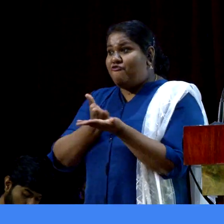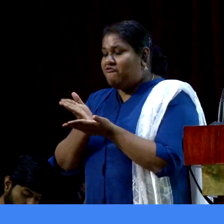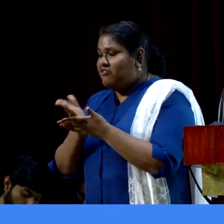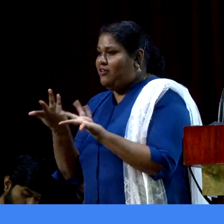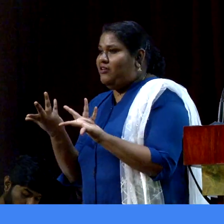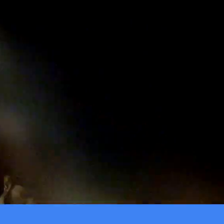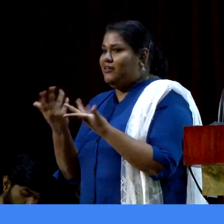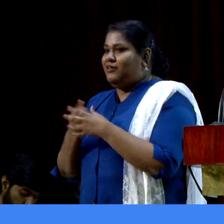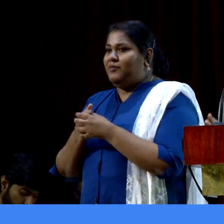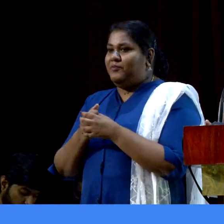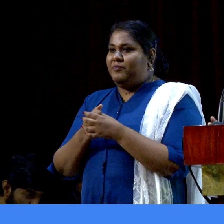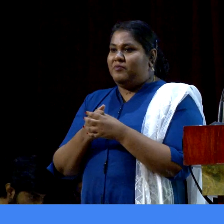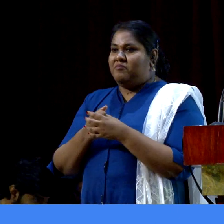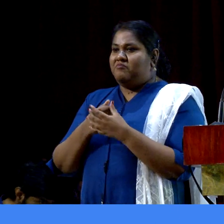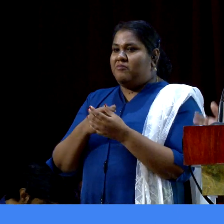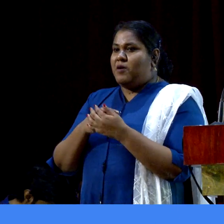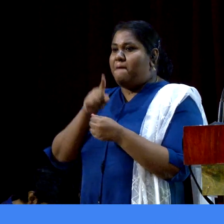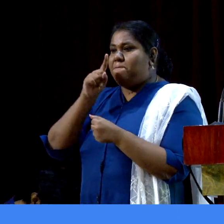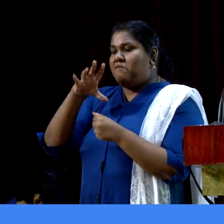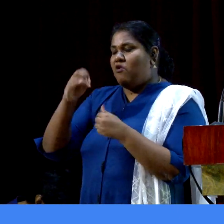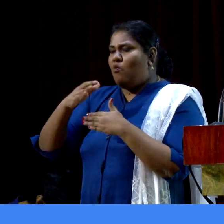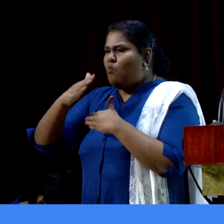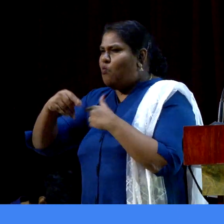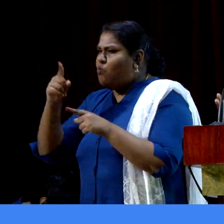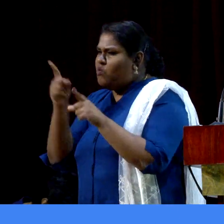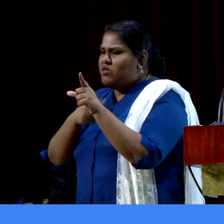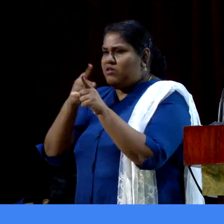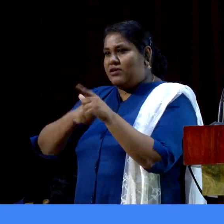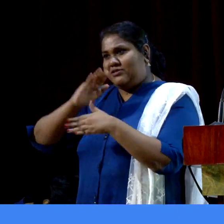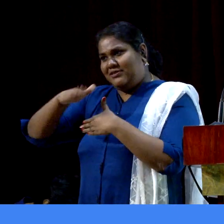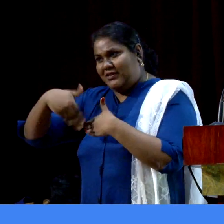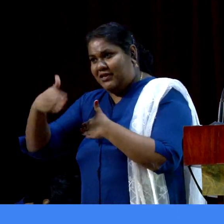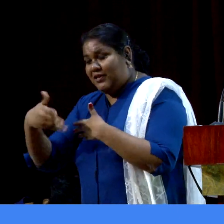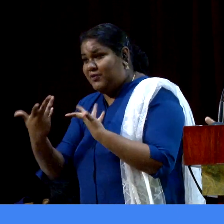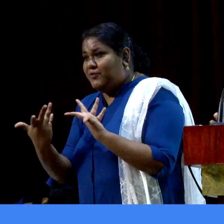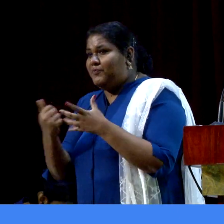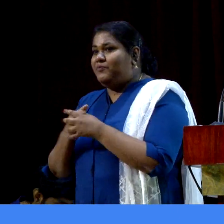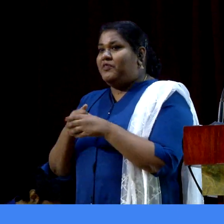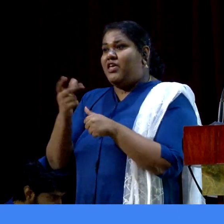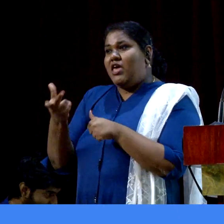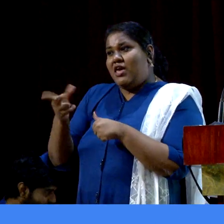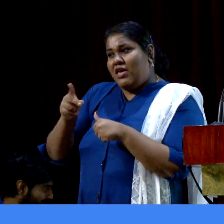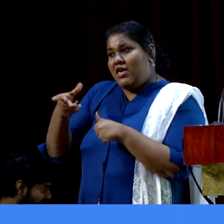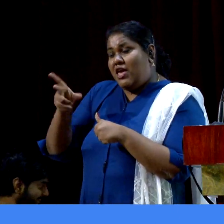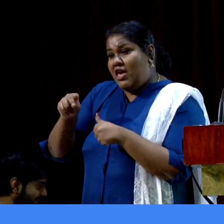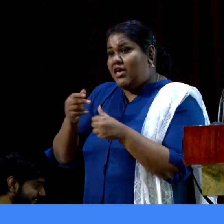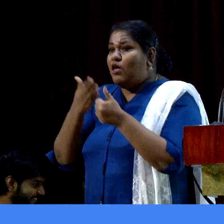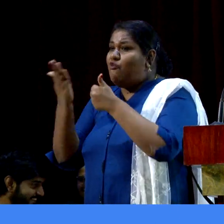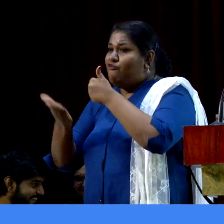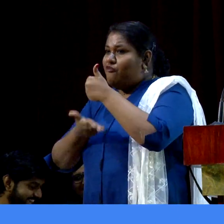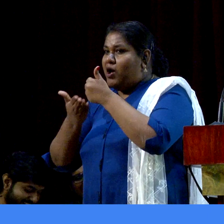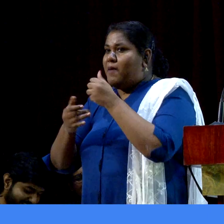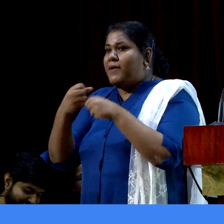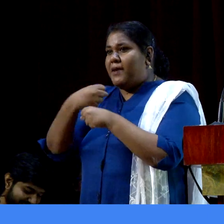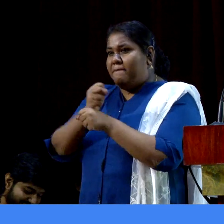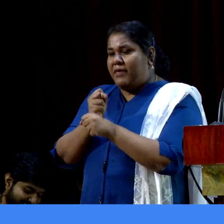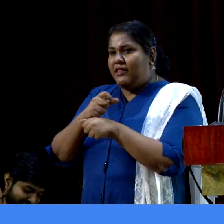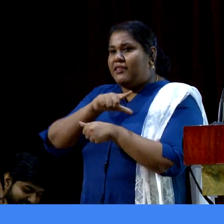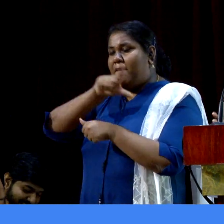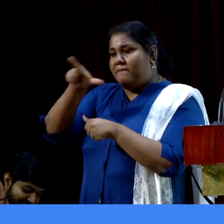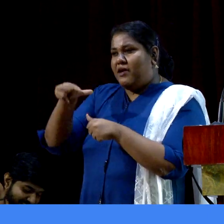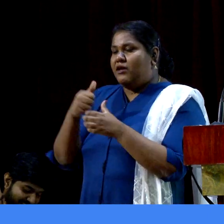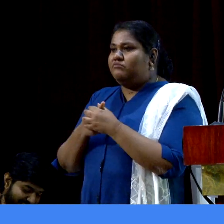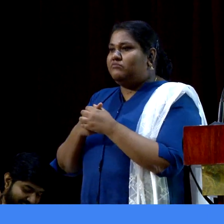உறவாய், பல்லாயிரம் ஆண்டுகள் கடந்த உருவாய் விளங்கி கொண்டிருக்கிறது. எனவே தான் உணவு, உடை, நம்மளுடைய கலாச்சார